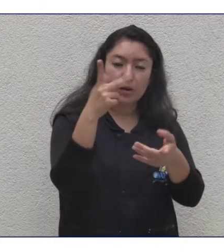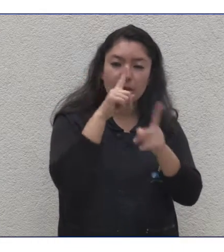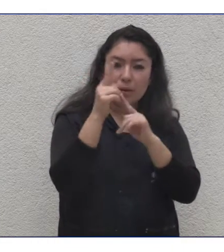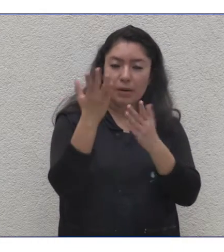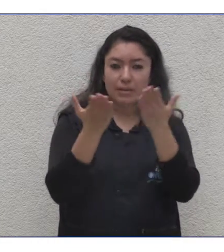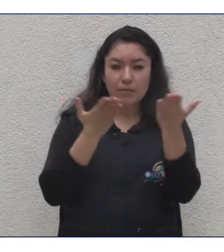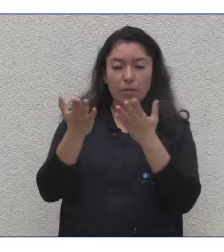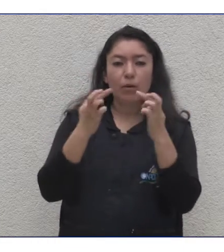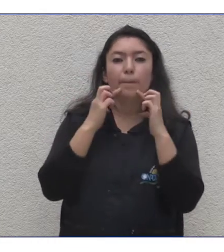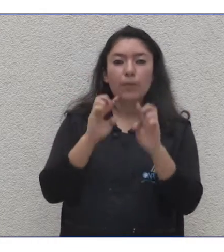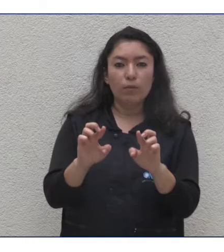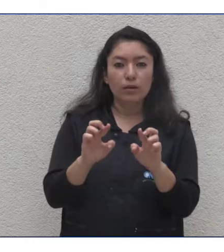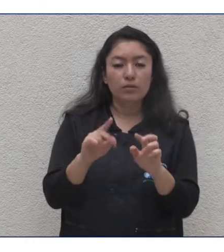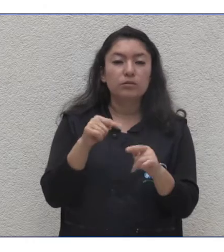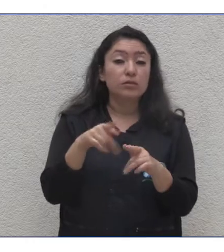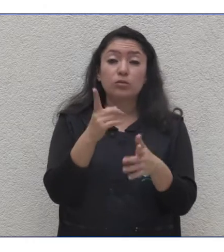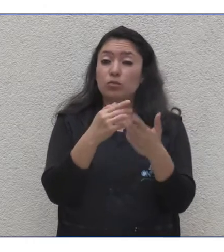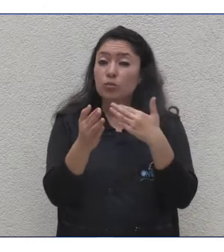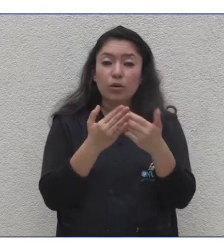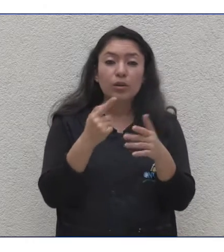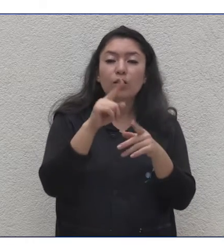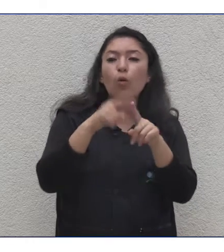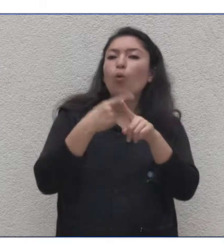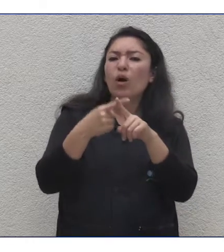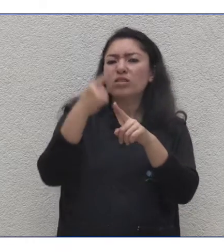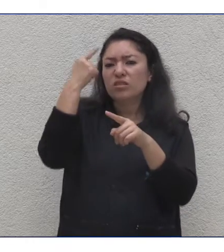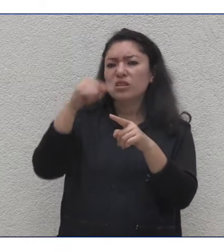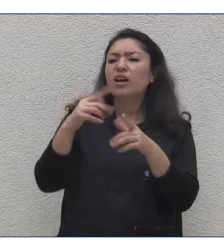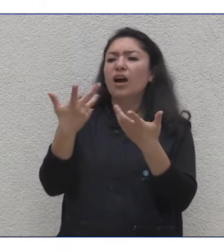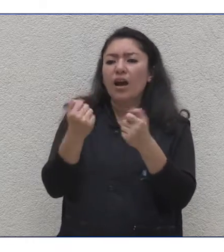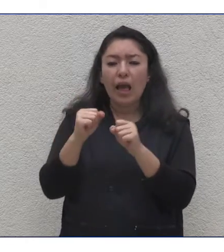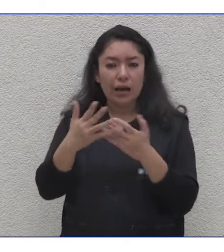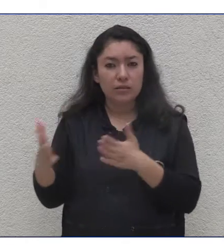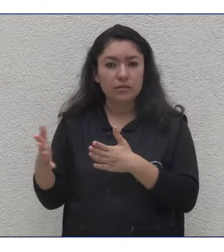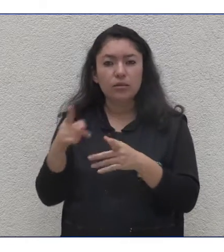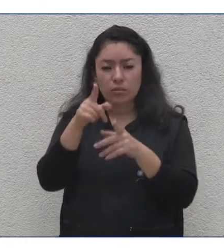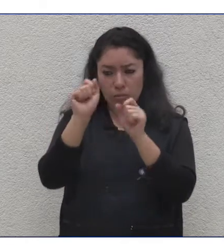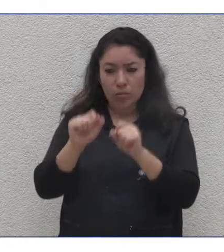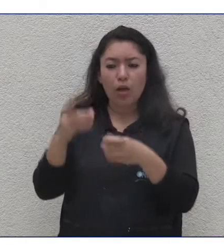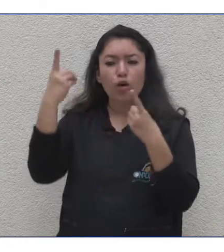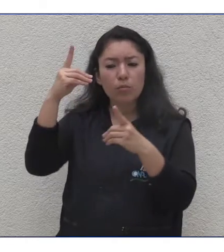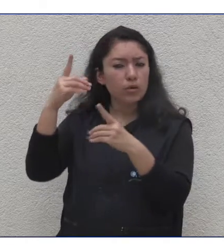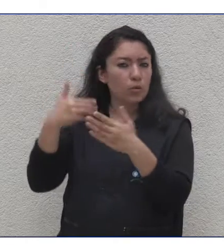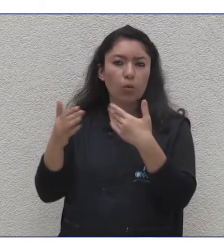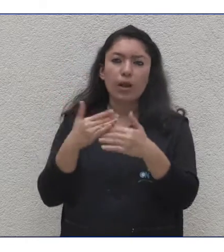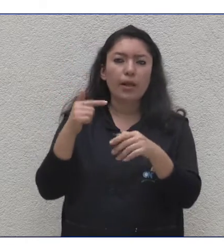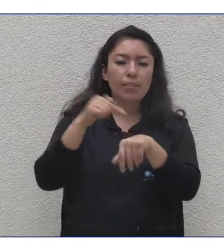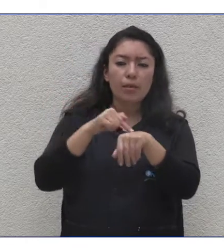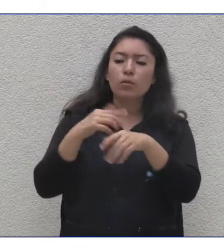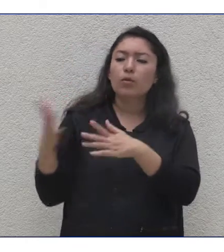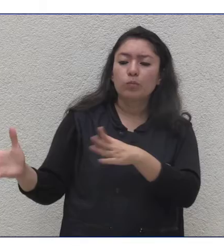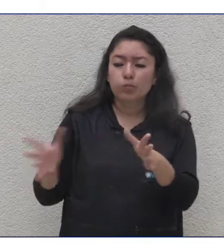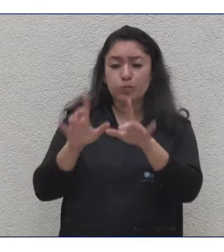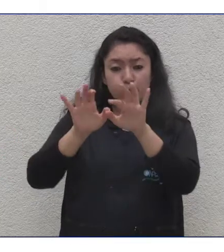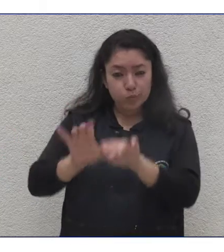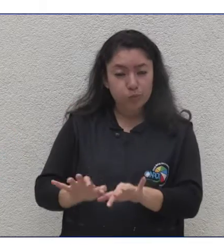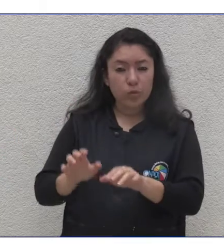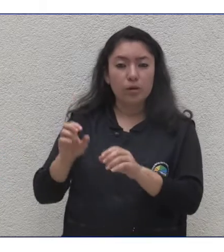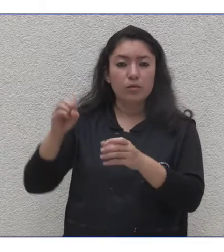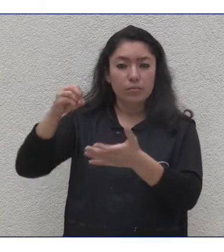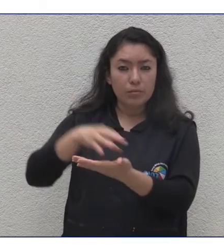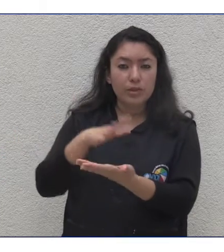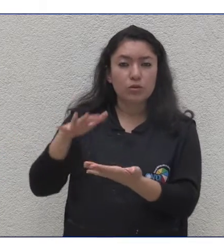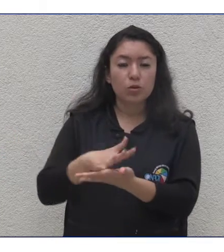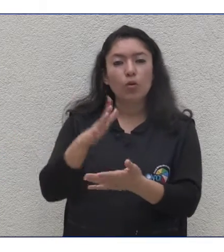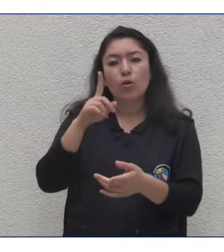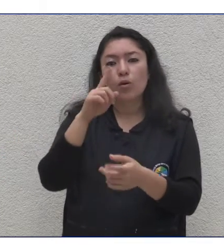sus servidores públicos. Sin importar su fuente o fecha de elaboración, los documentos podrán estar en cualquier medio, sea escrito,